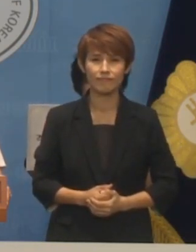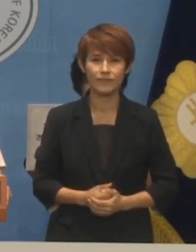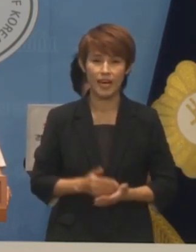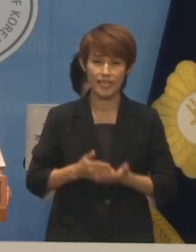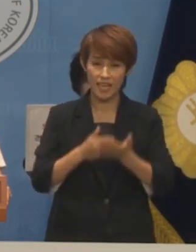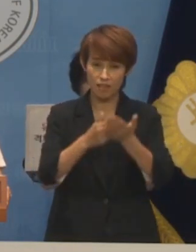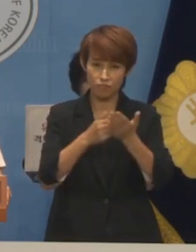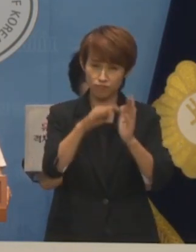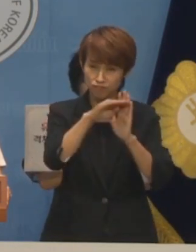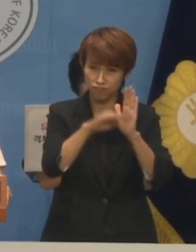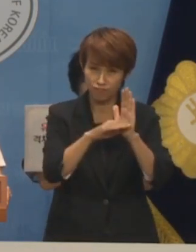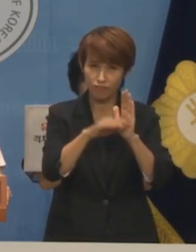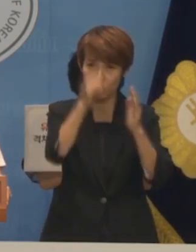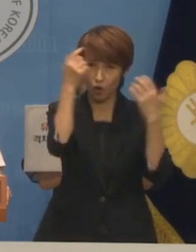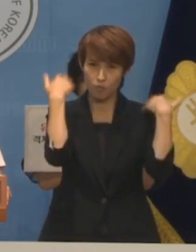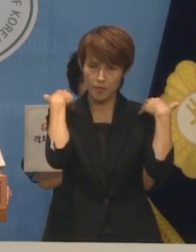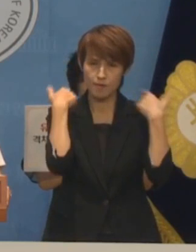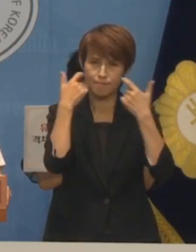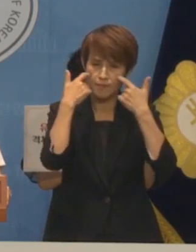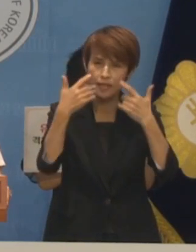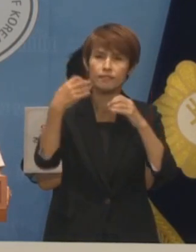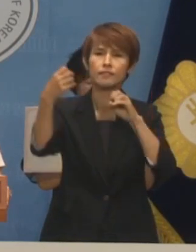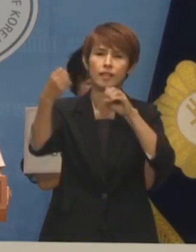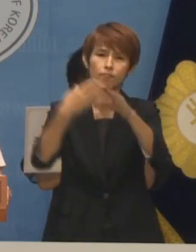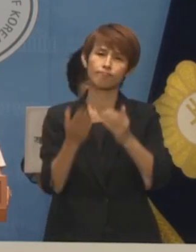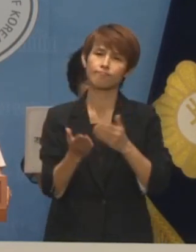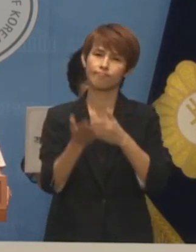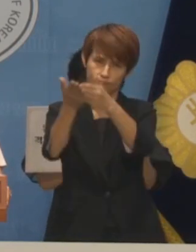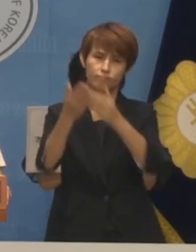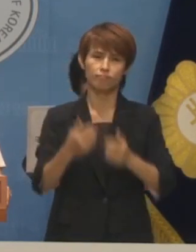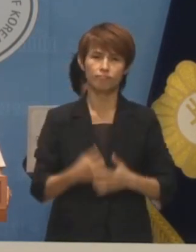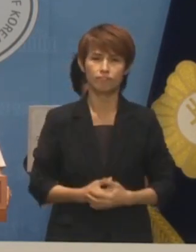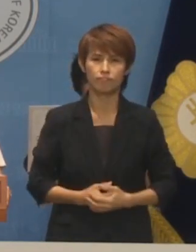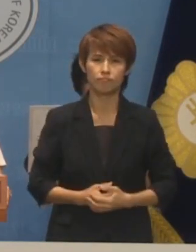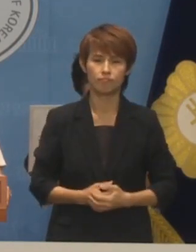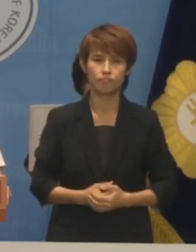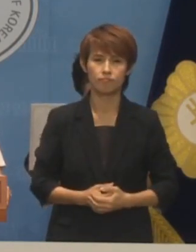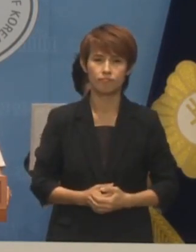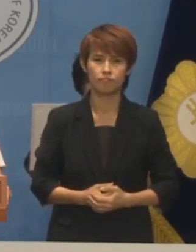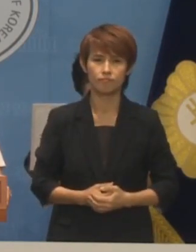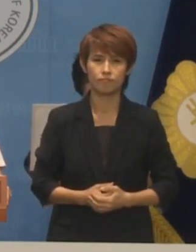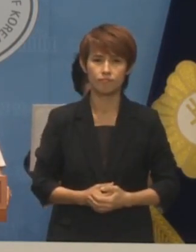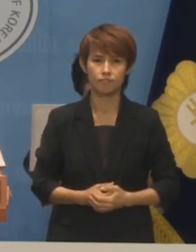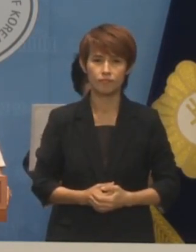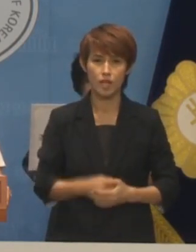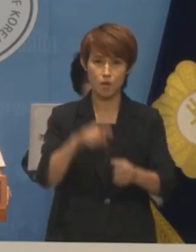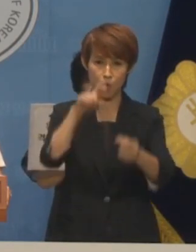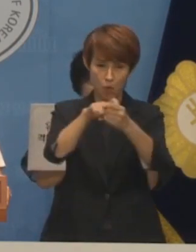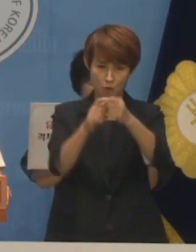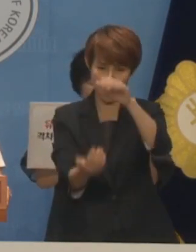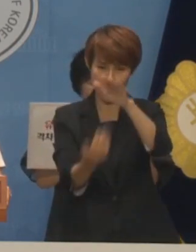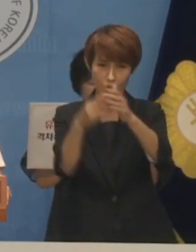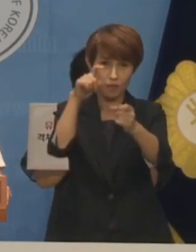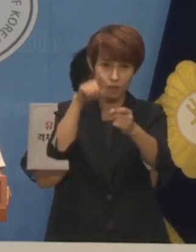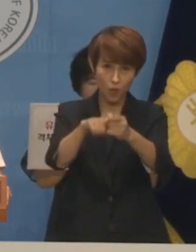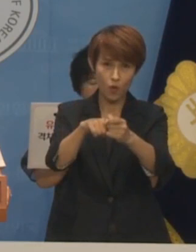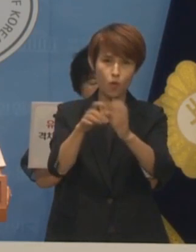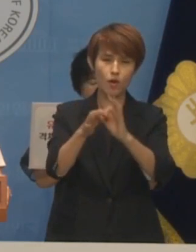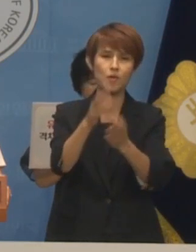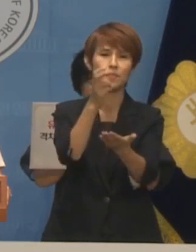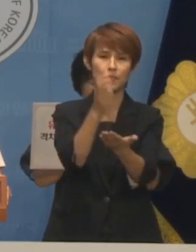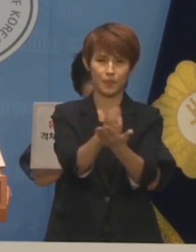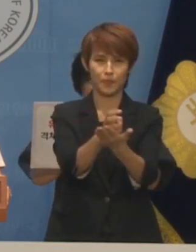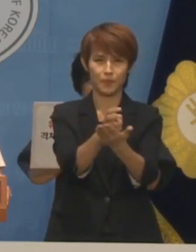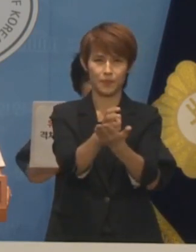제안에 대한 정부의 명확한 확답을 요구한다. 또한 이상의 목표를 달성하기 위한 관련